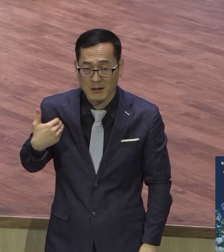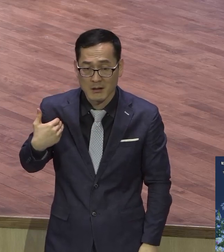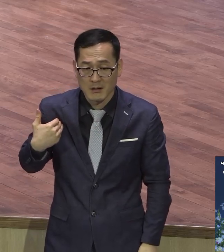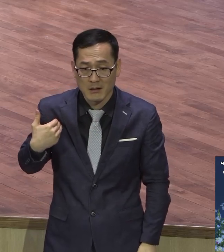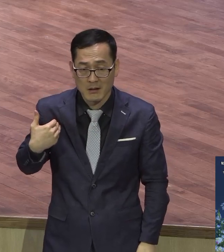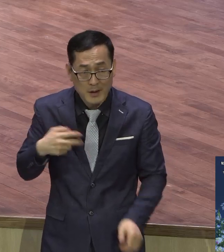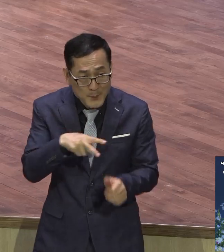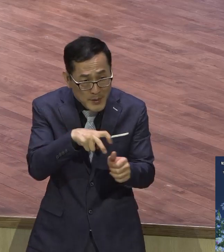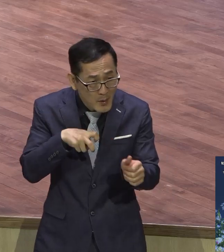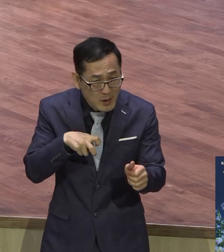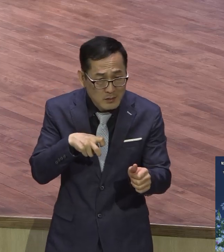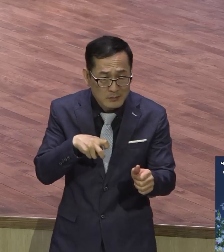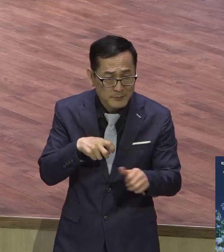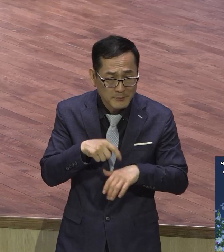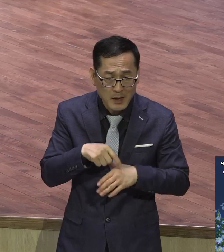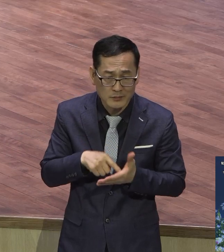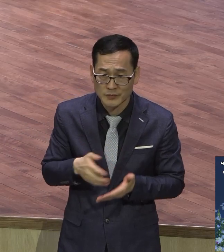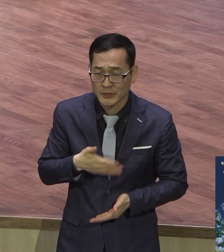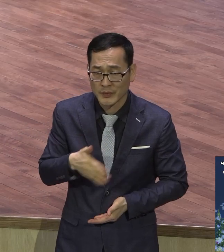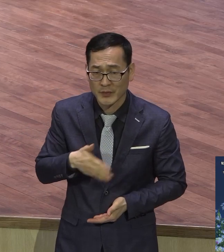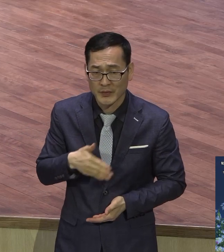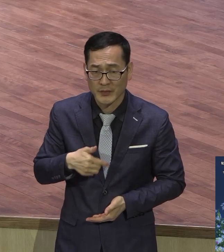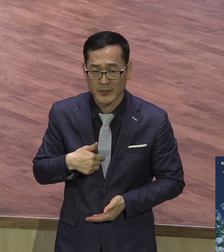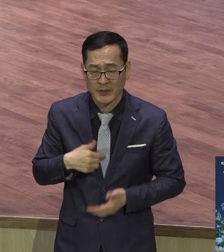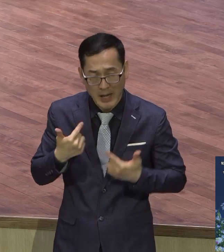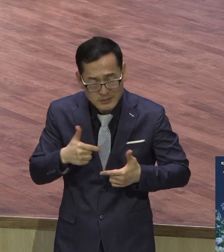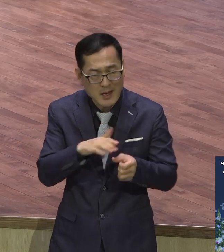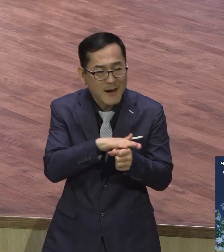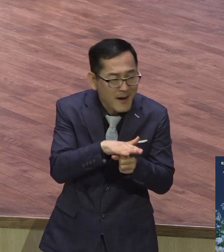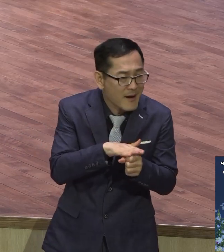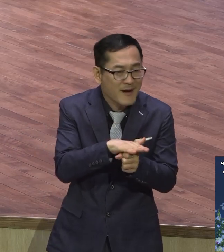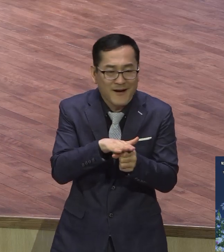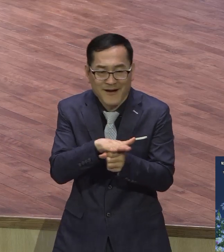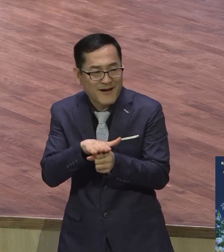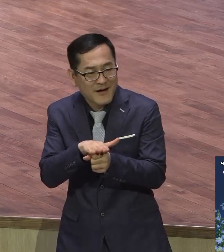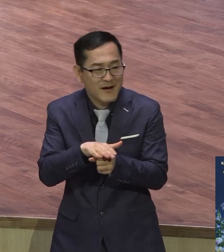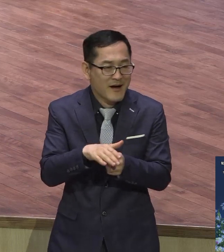미워하고 싶은 마음이 없어. 이상하게 사랑스러워.